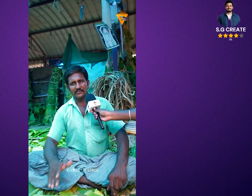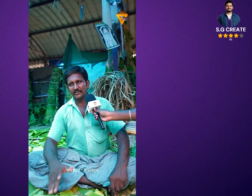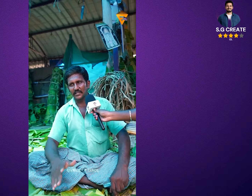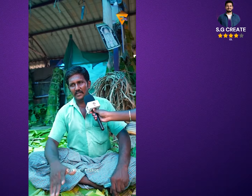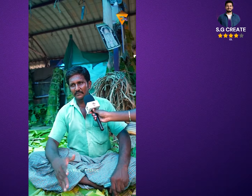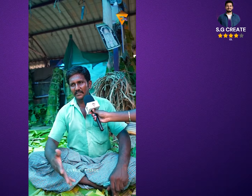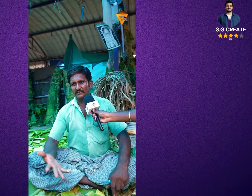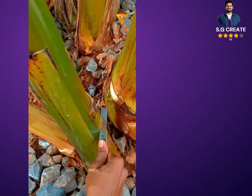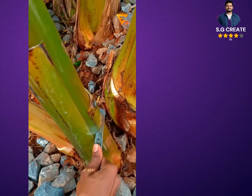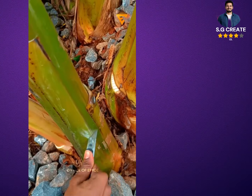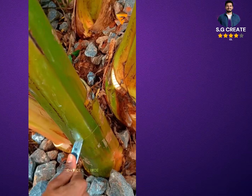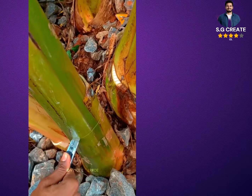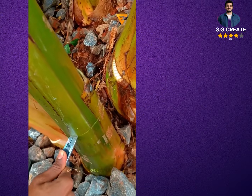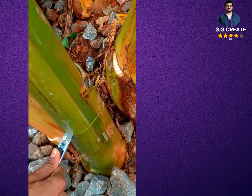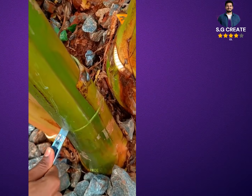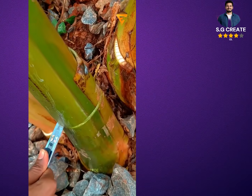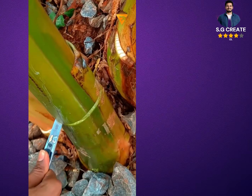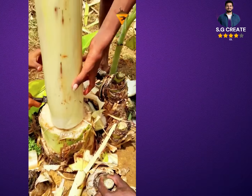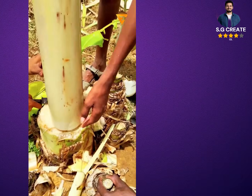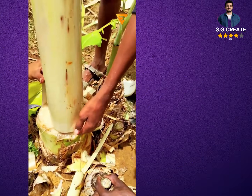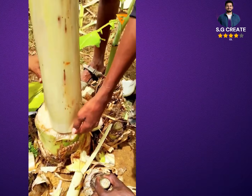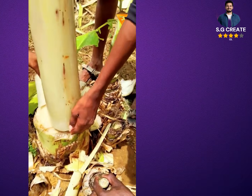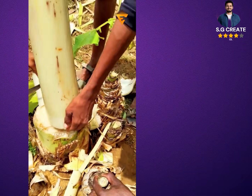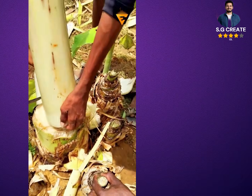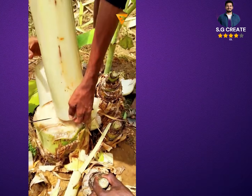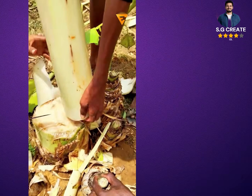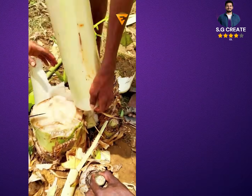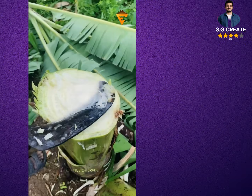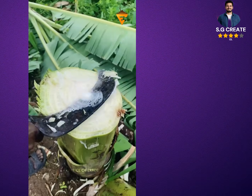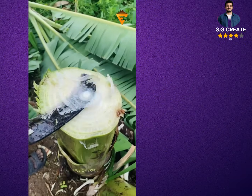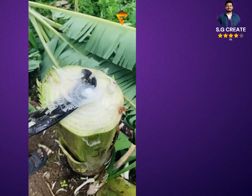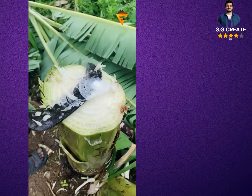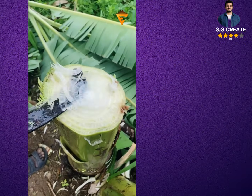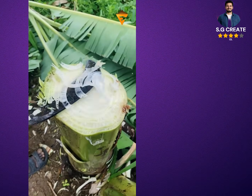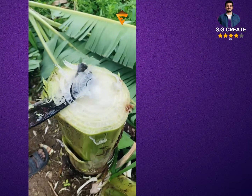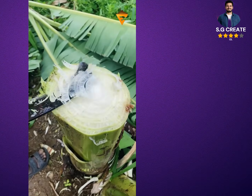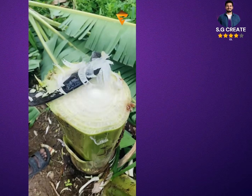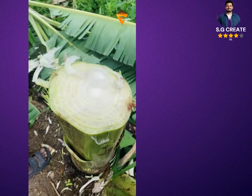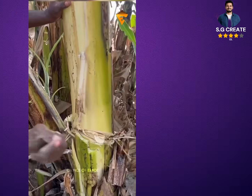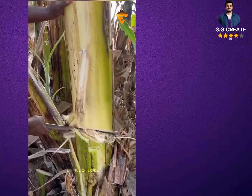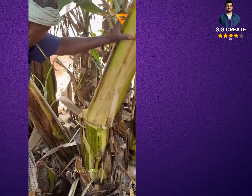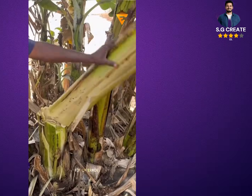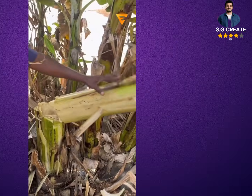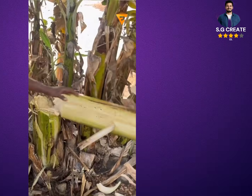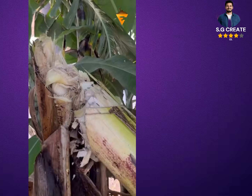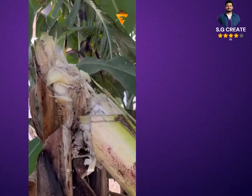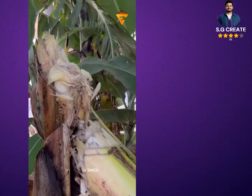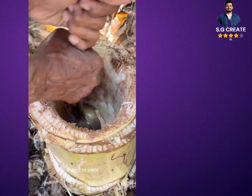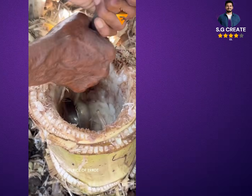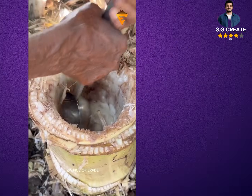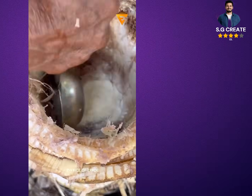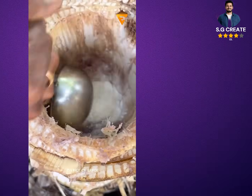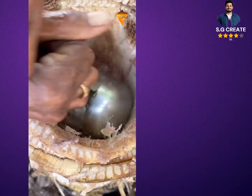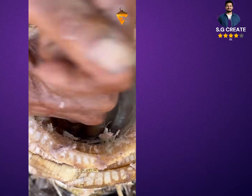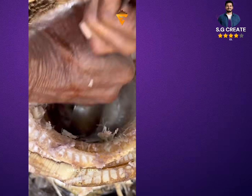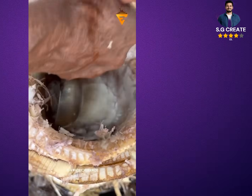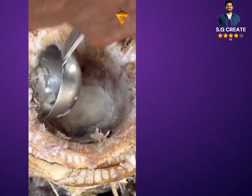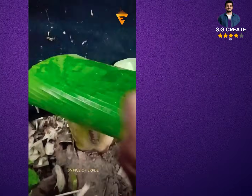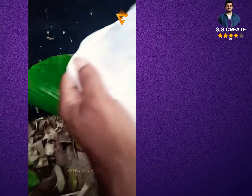ஈவினிங் 6 மணிக்கு வெட்டி வச்சா ஒரு 10 மணி நேரம் 12 மணி நேரம் பாப்பாங்க. காலையில போய் வெறு வயிற்றில் குடிப்பாங்க. மரம் எப்படி கன பொறுத்தளவு அந்த அளவுக்கு தான் நல்லா இருக்கு. 1